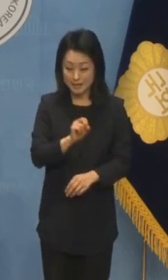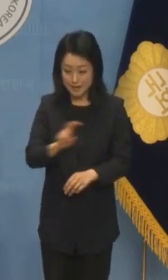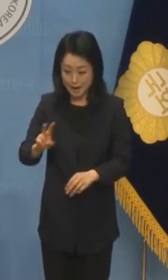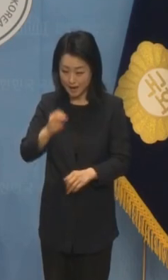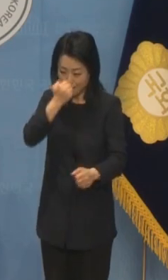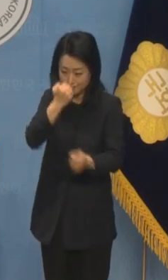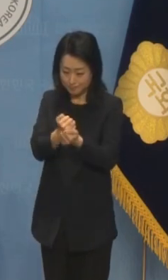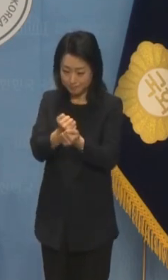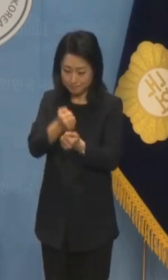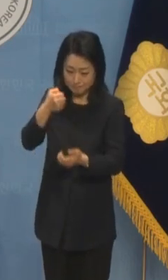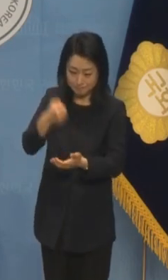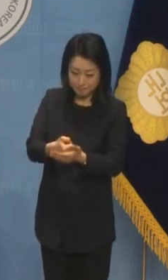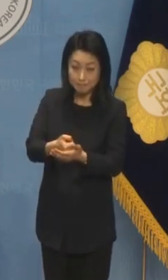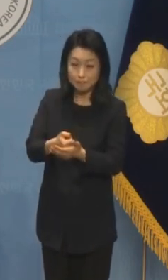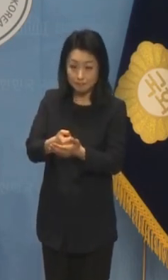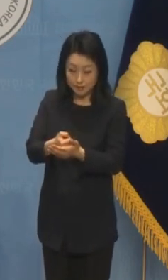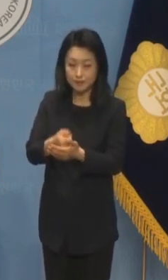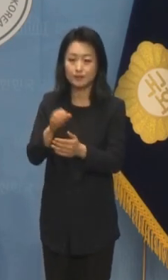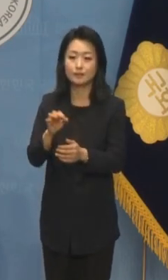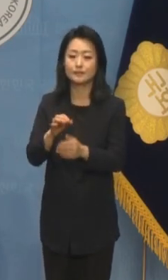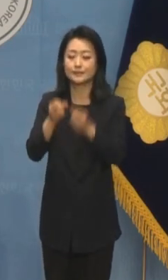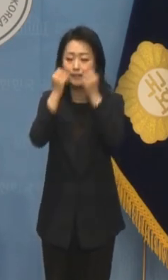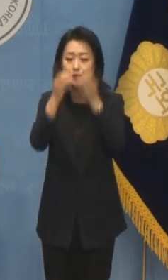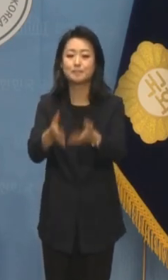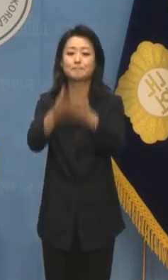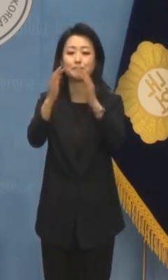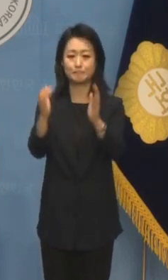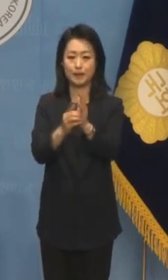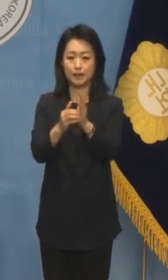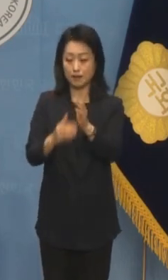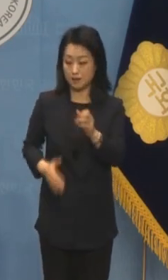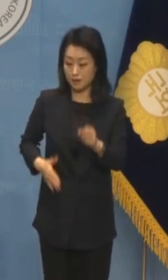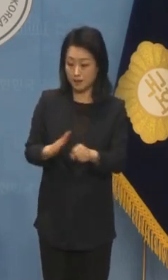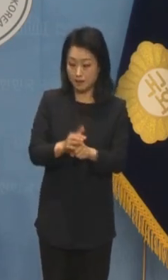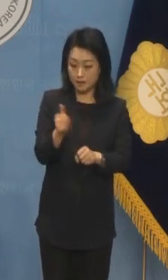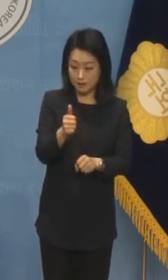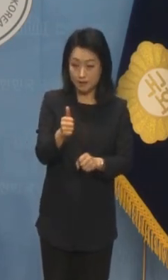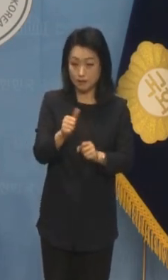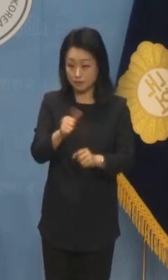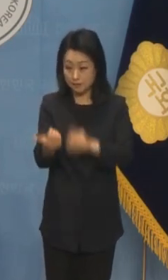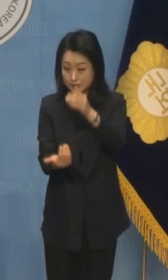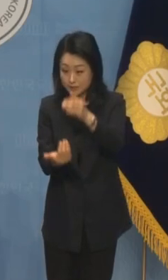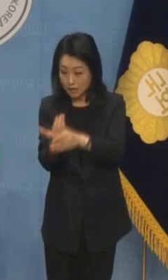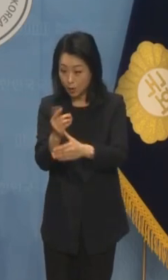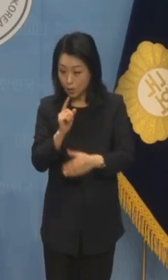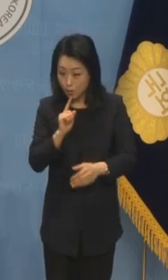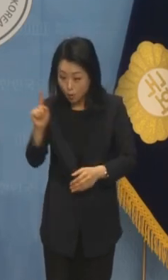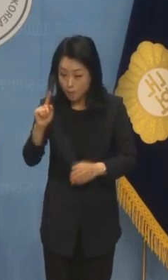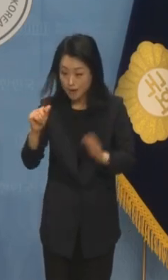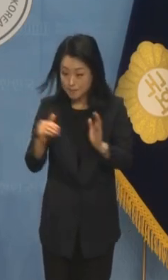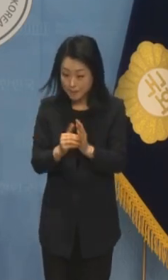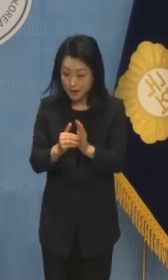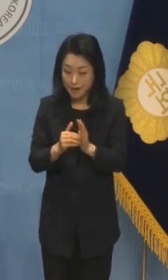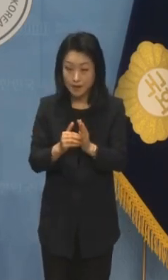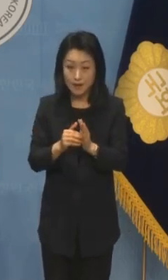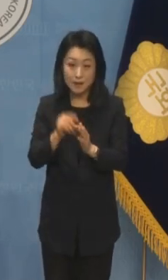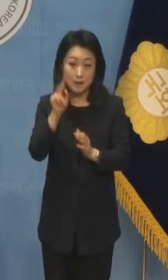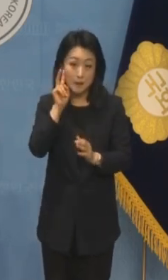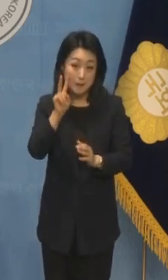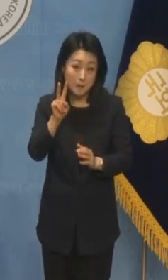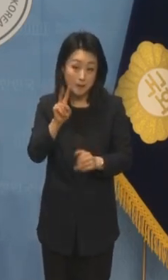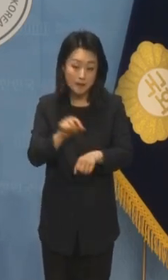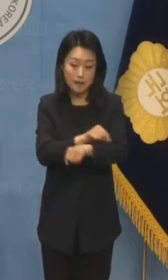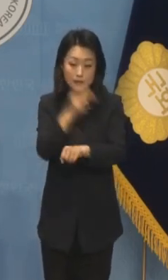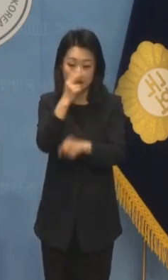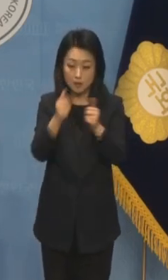만든 수사기관입니다. 공수처의 순직 해병 사건을 고발해 놓고 이틀 만에 특검법을 발의한